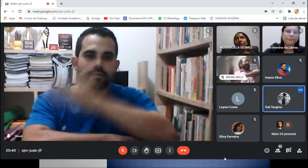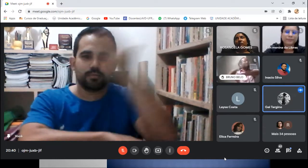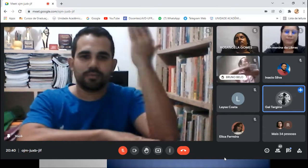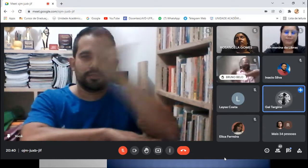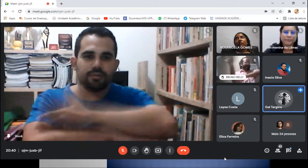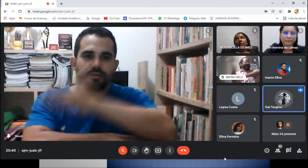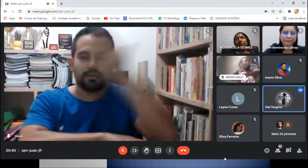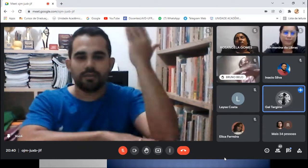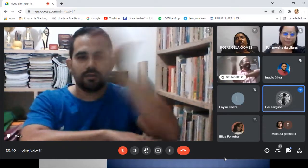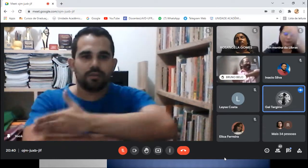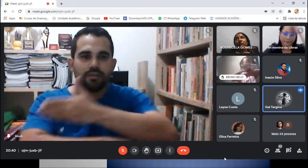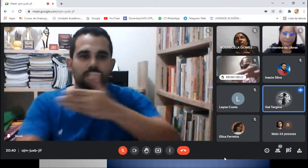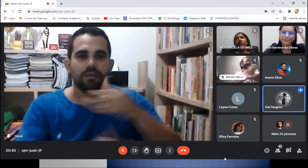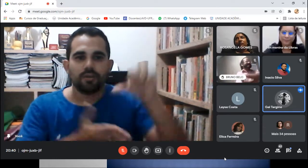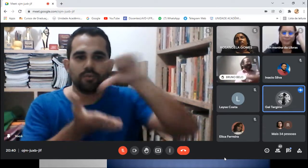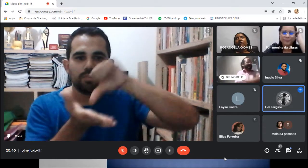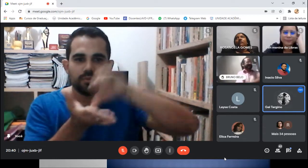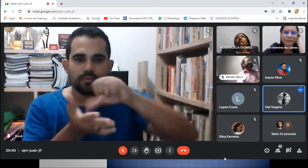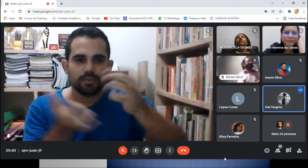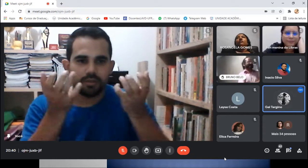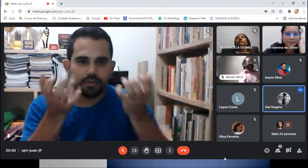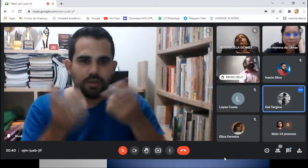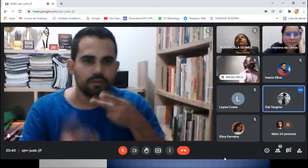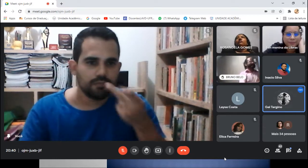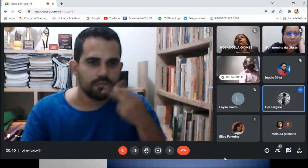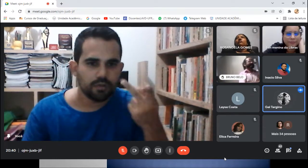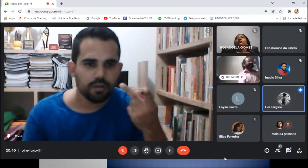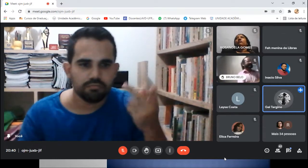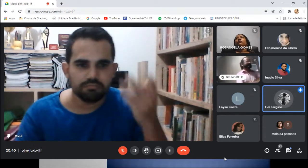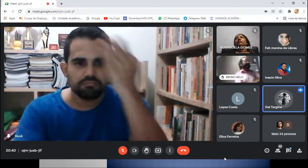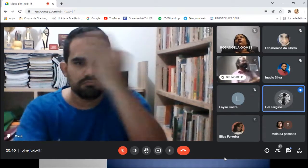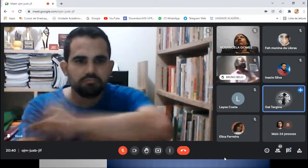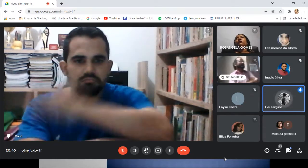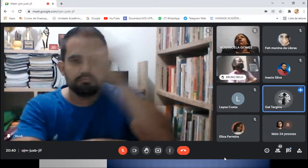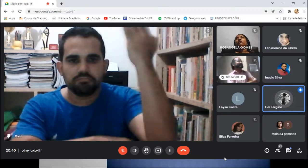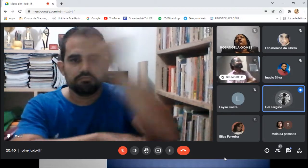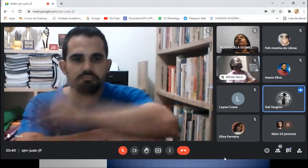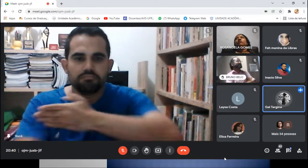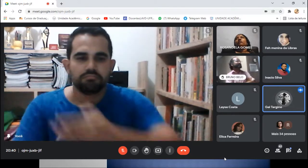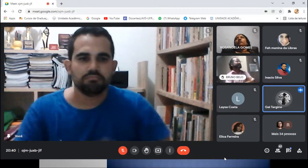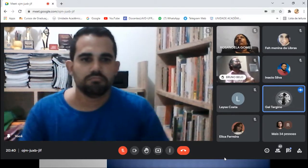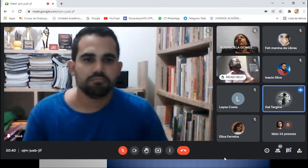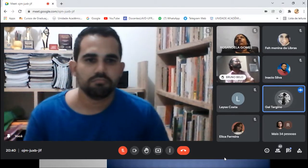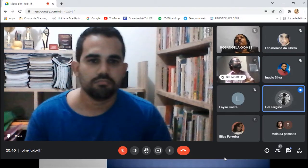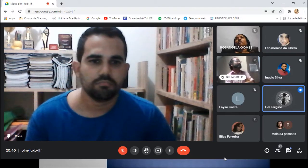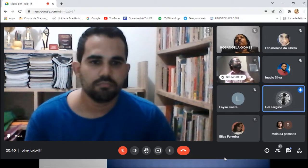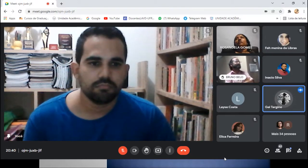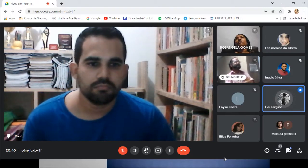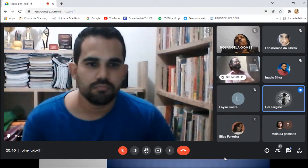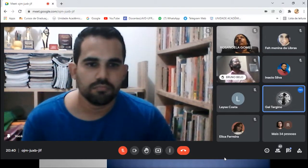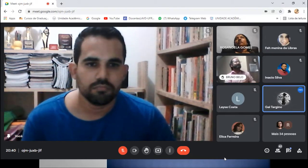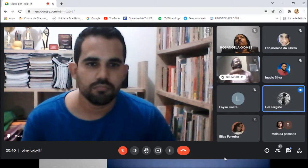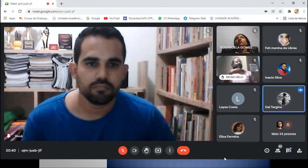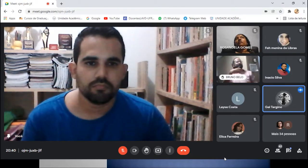Esse é o sinal do polo Sobradinho. Então, tem alguém do polo Sobradinho que queira falar algo, perguntar